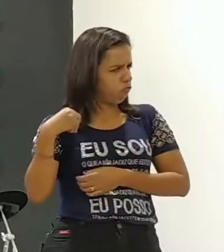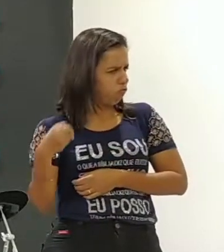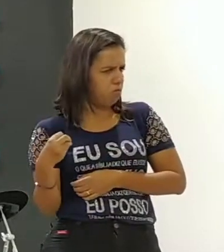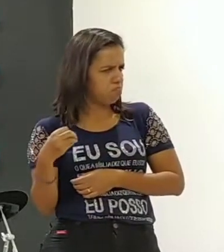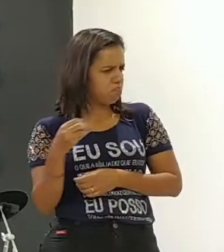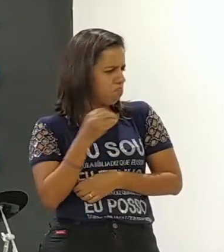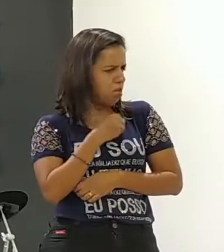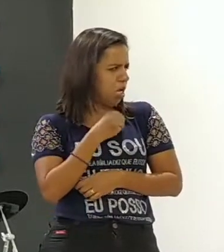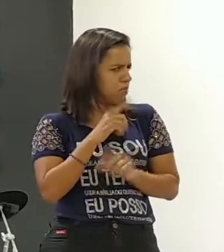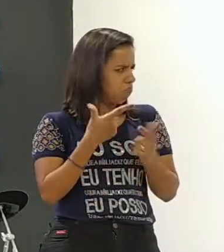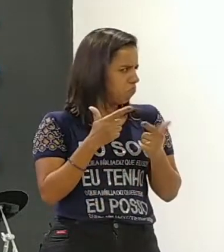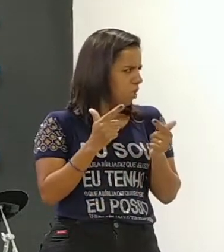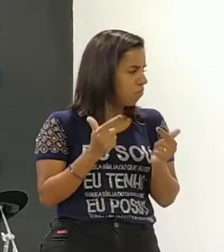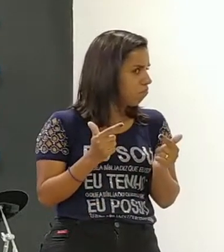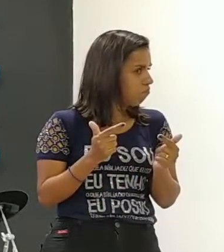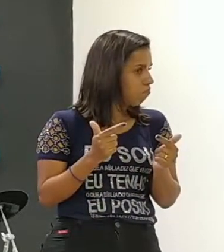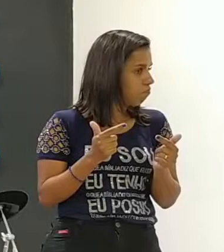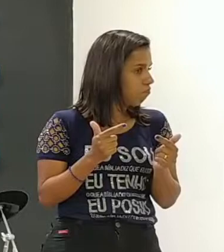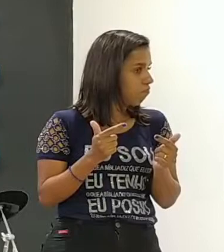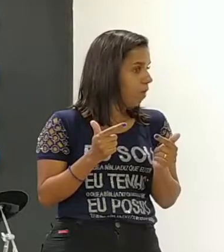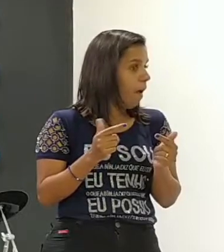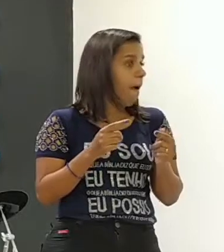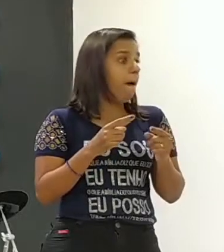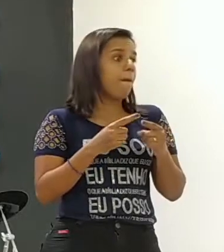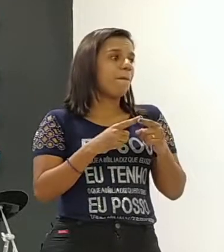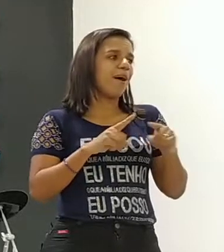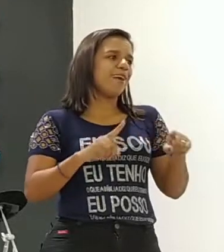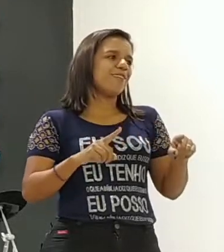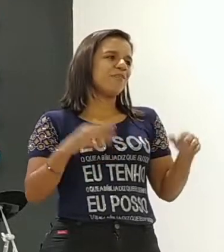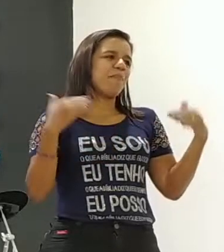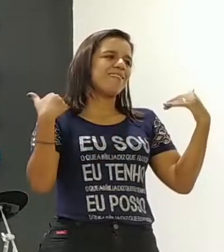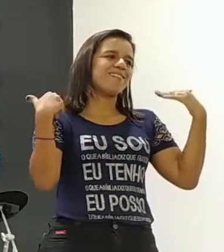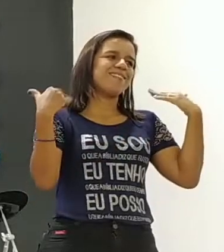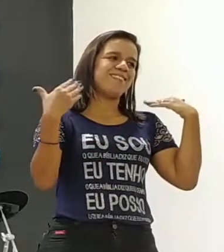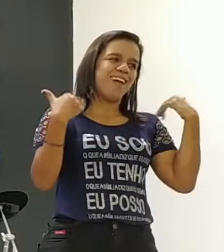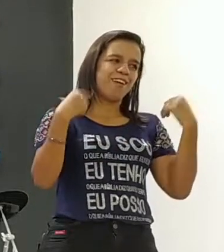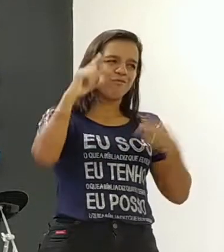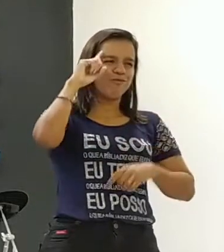tem pecado nisso, irmão. Aí você quer passear no dia do culto.